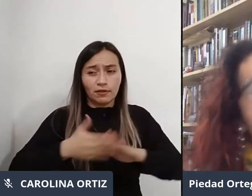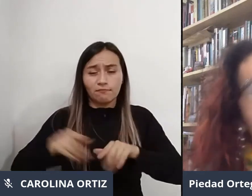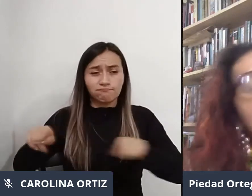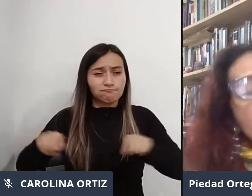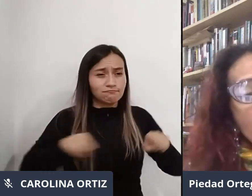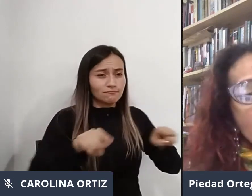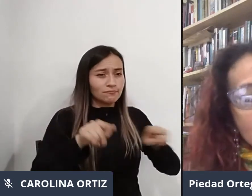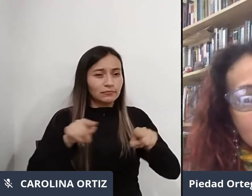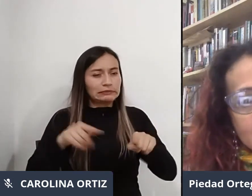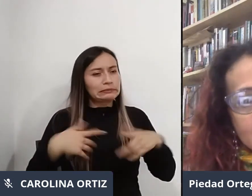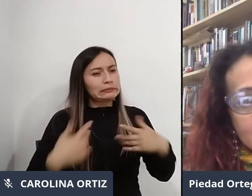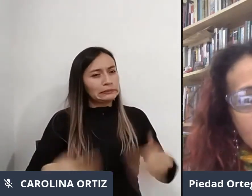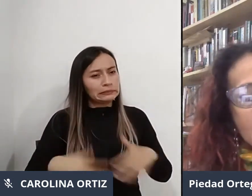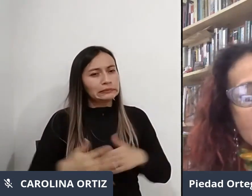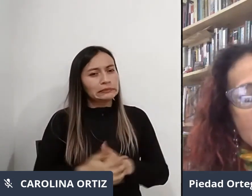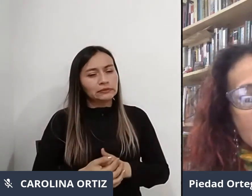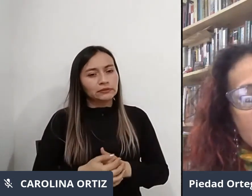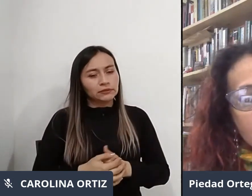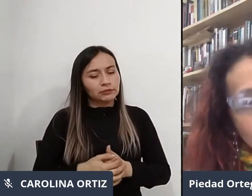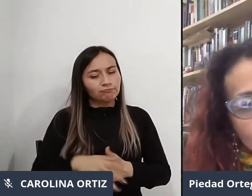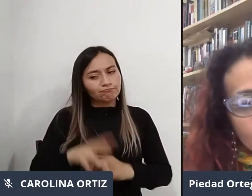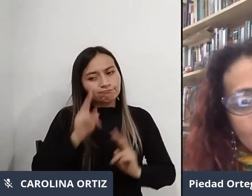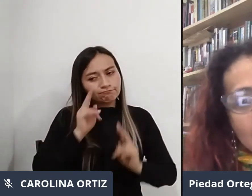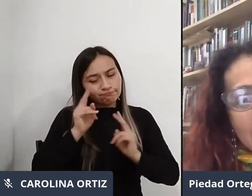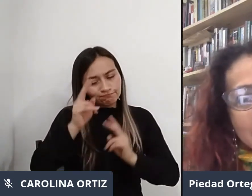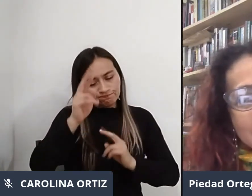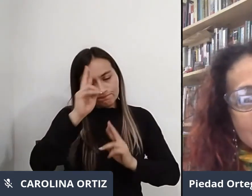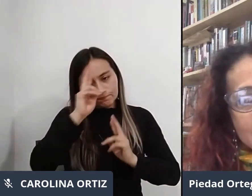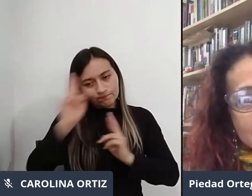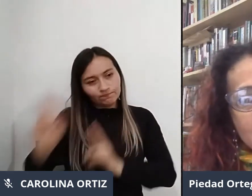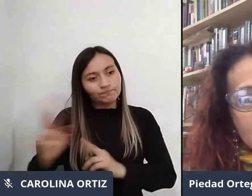habitando esta pandemia desde muchos